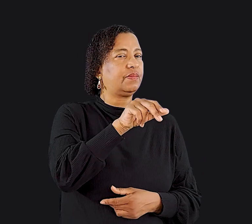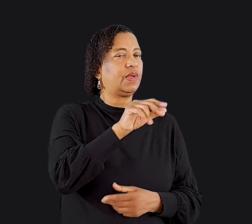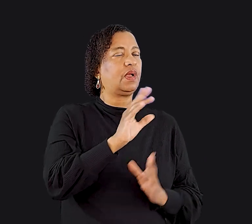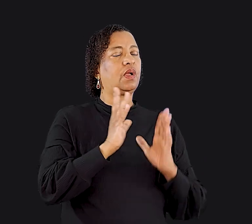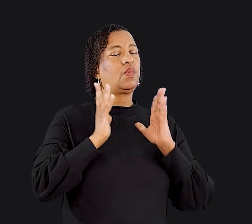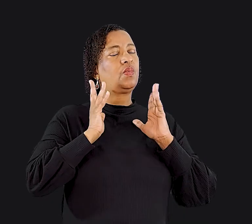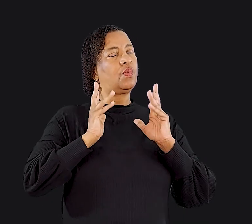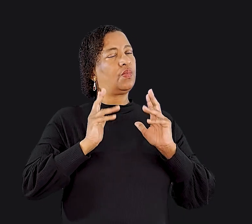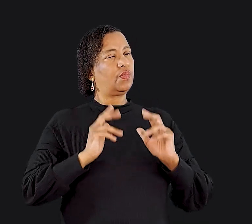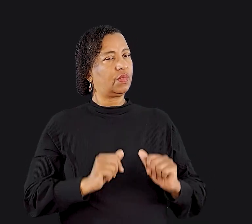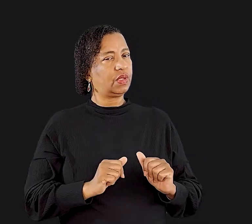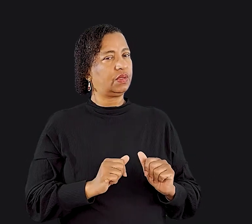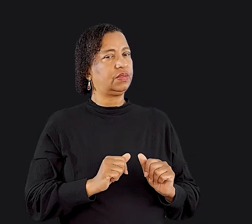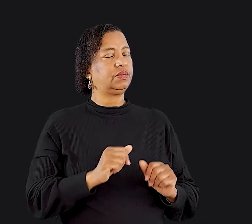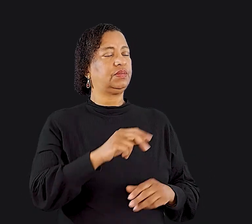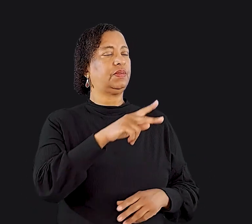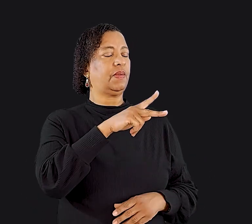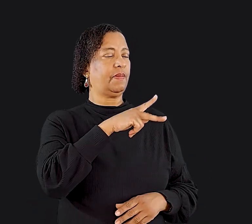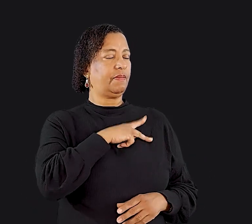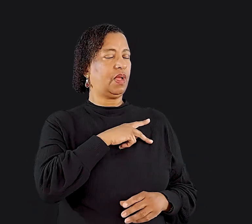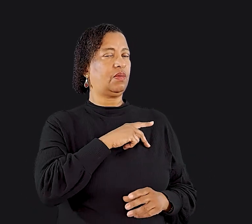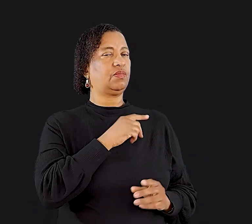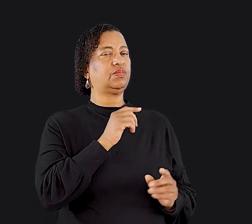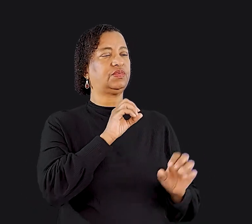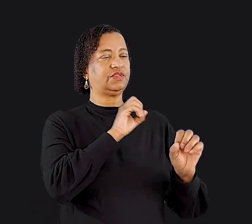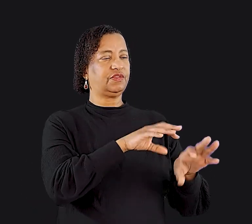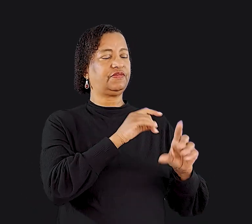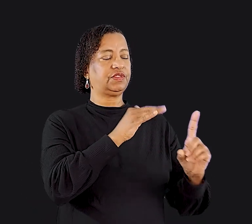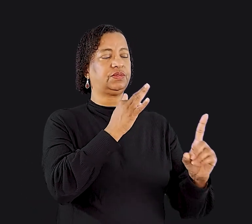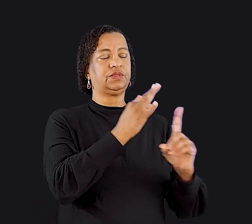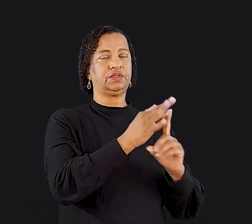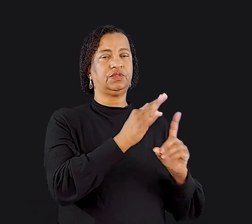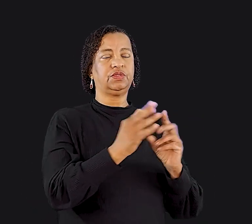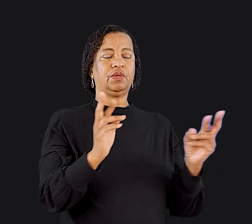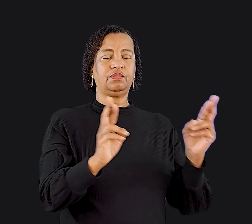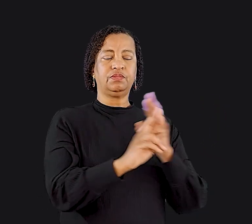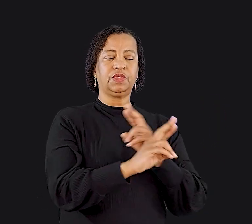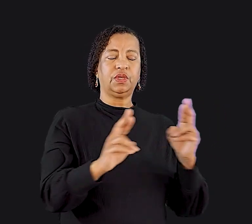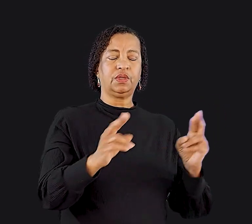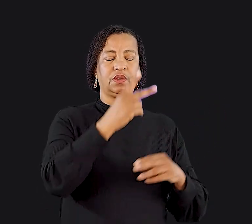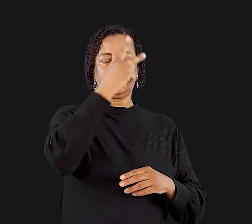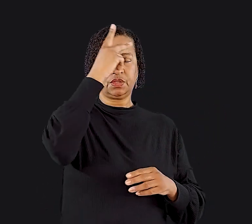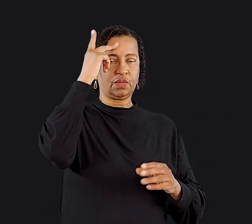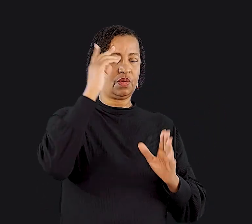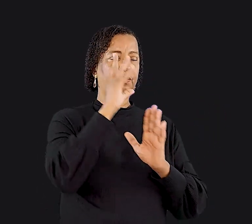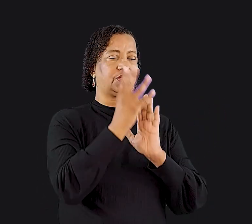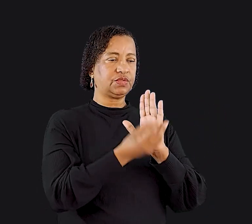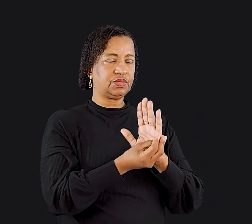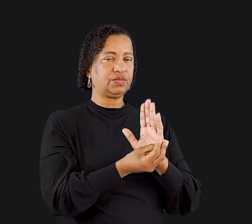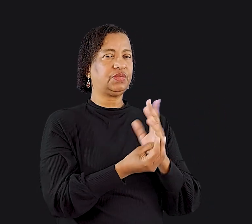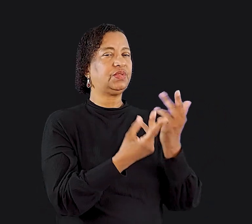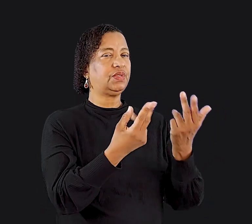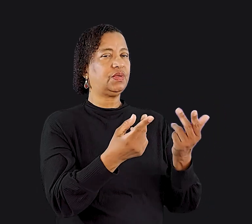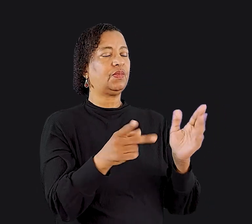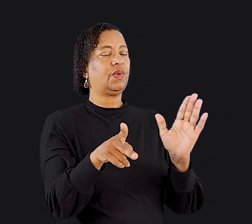pureza. Paulo estava ensinando Timóteo a se relacionar com os membros da igreja como se eles fossem membros de sua própria